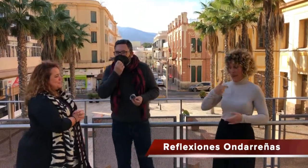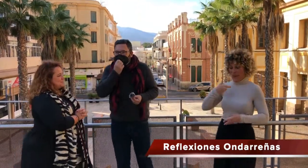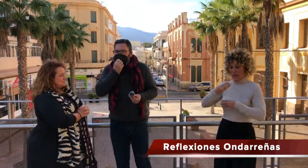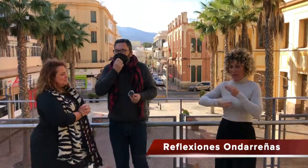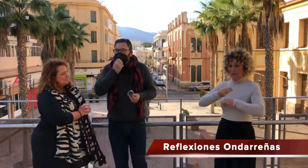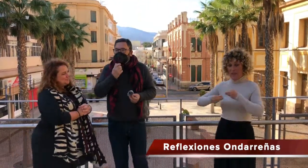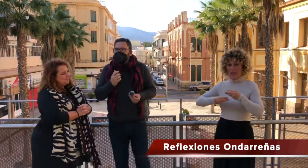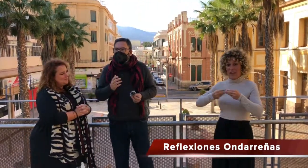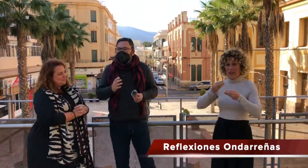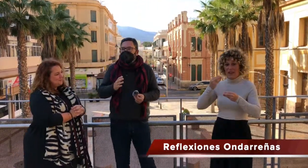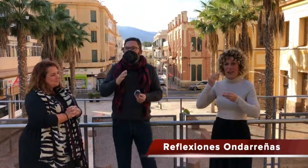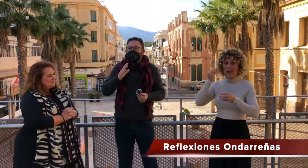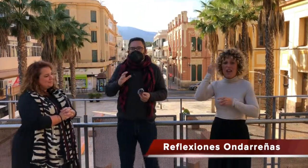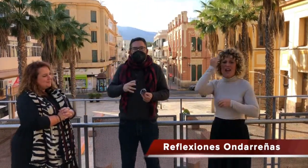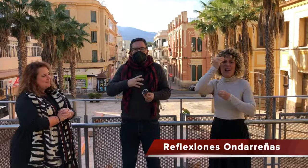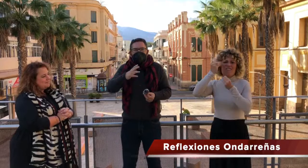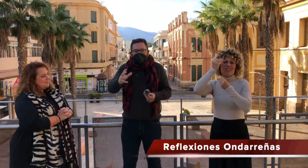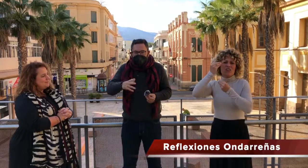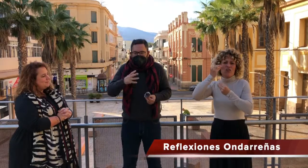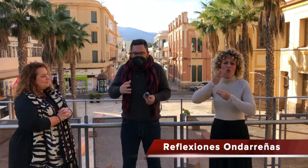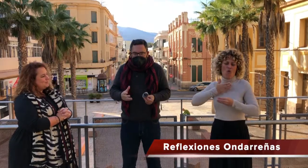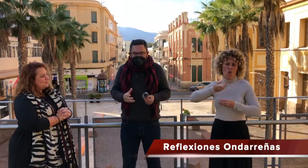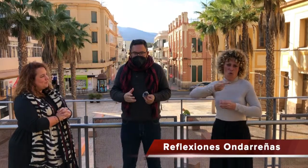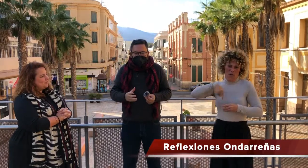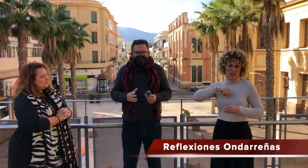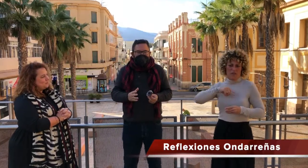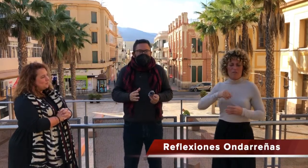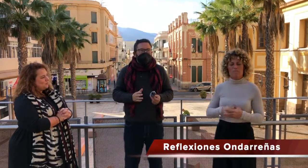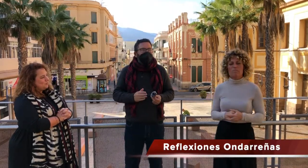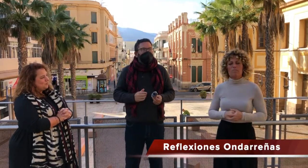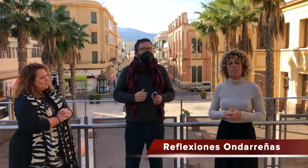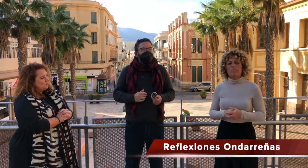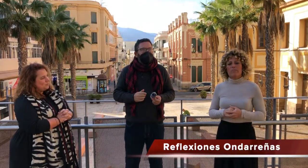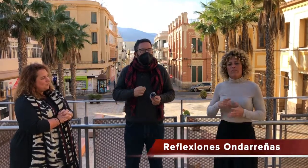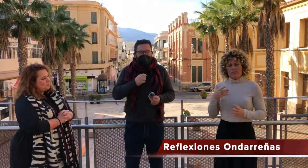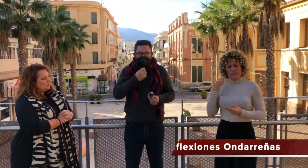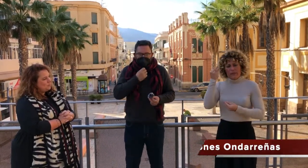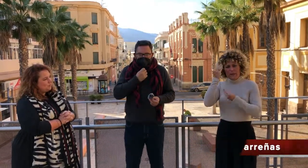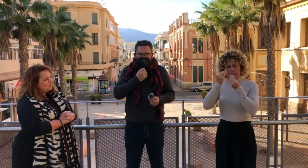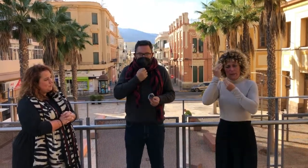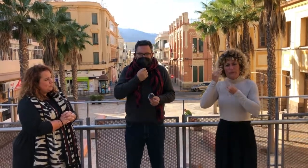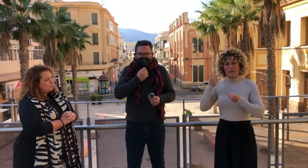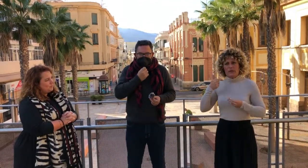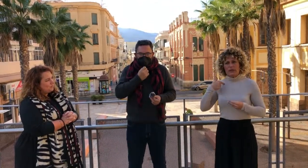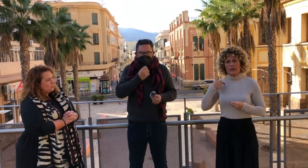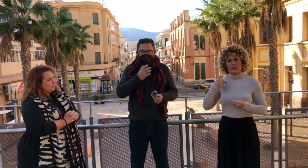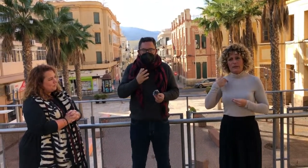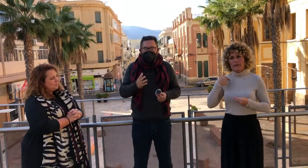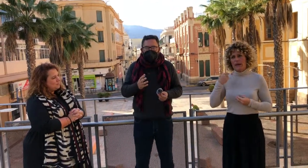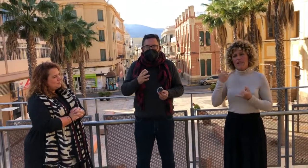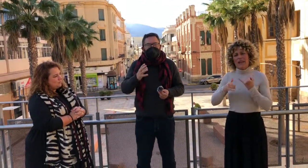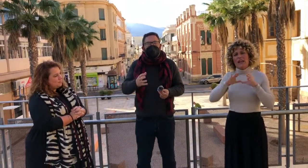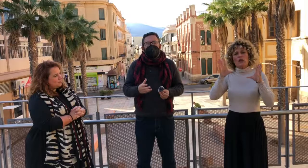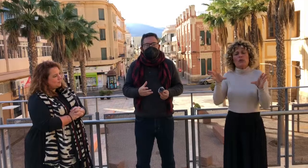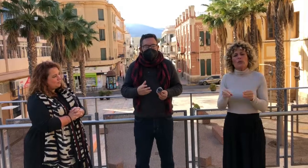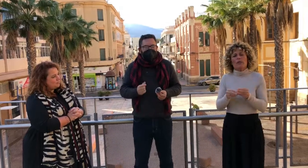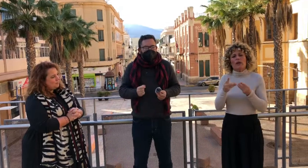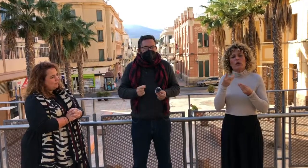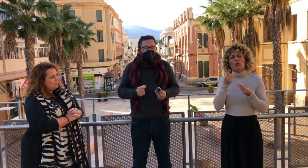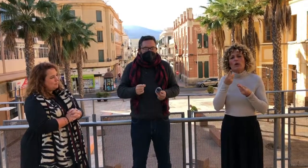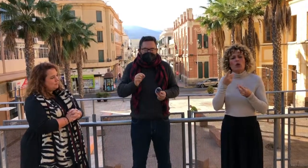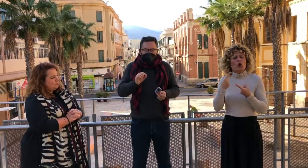Barricada, y reflexionando, yo me quedo con una historia, y creo que aquí me quedo con una cosa muy